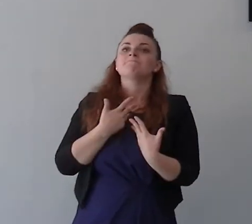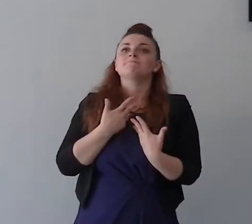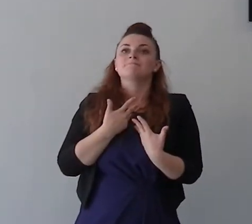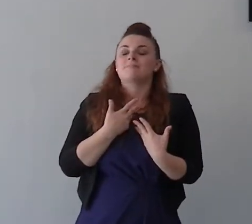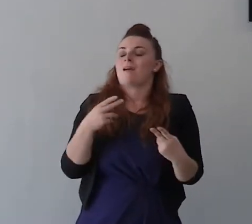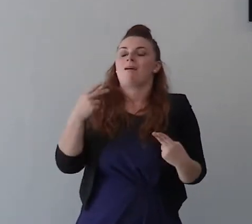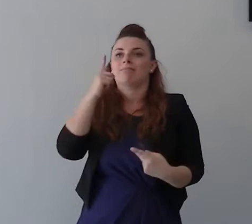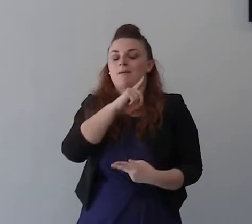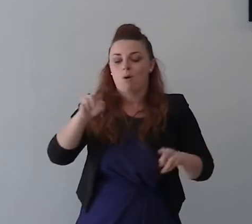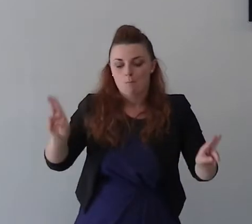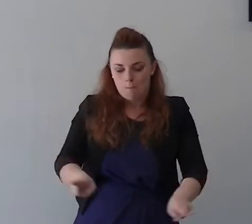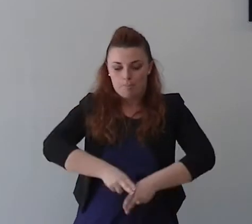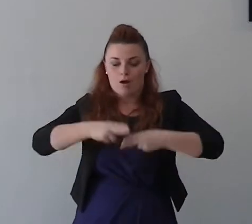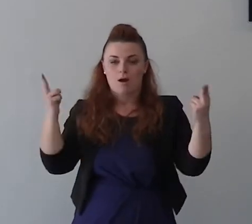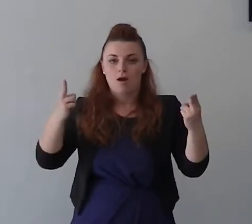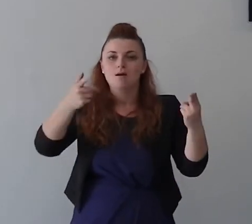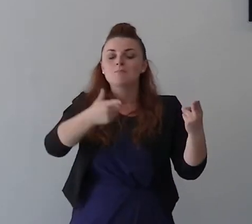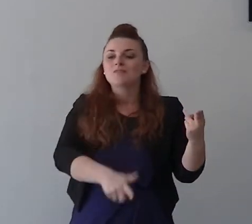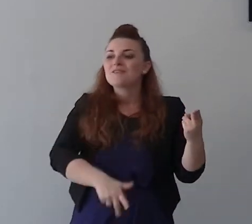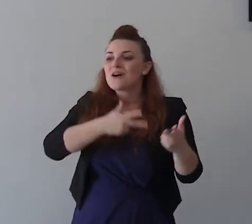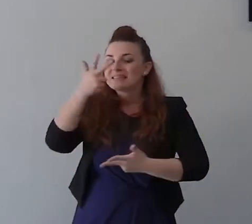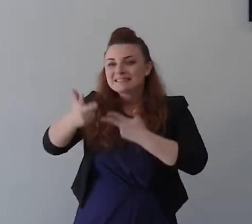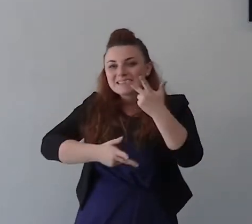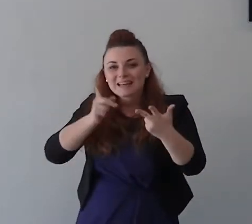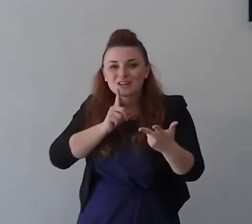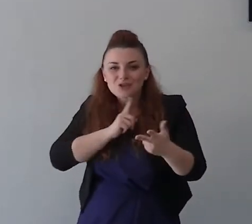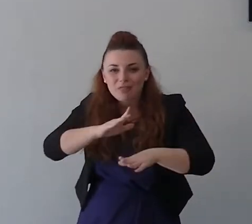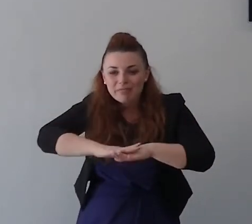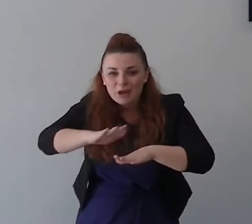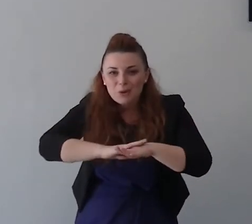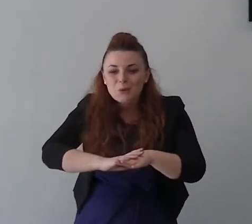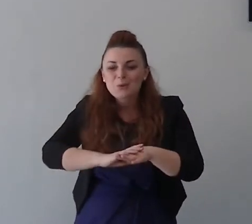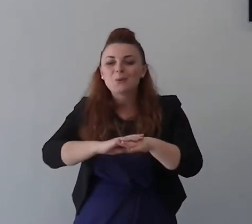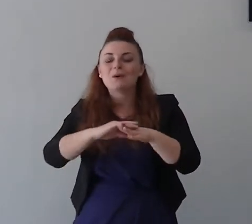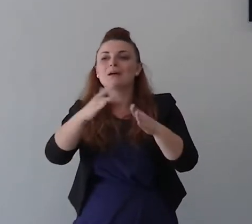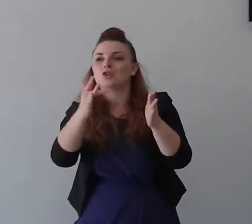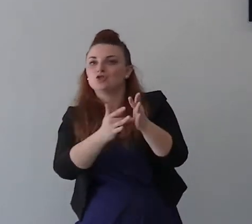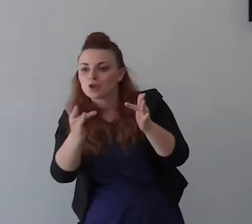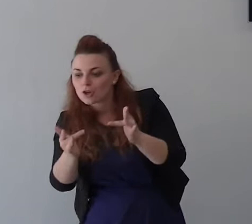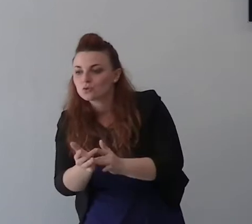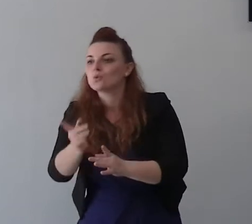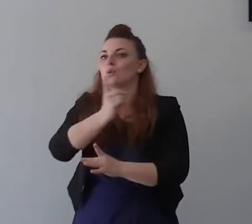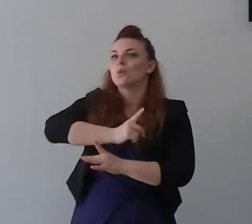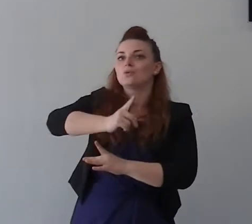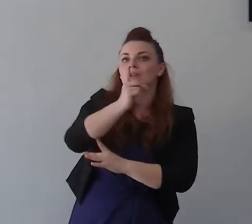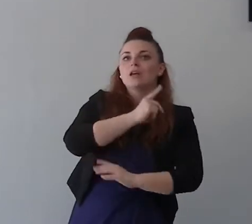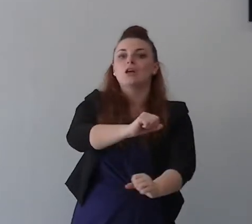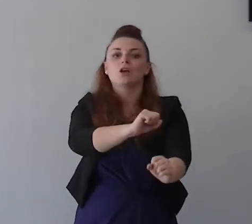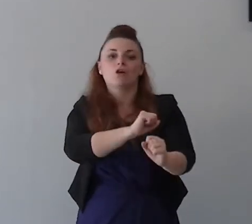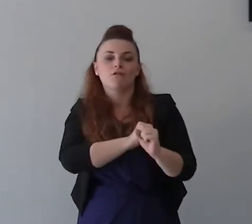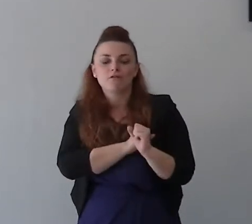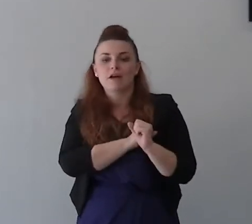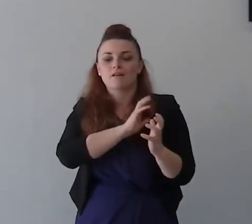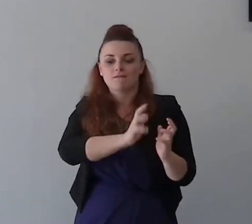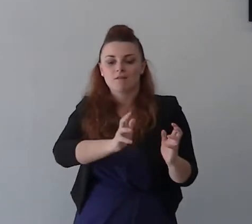una scoperta. I segni che fanno i sordi per parlare di Dio, di Gesù, della fede, beh, mi hanno fatto